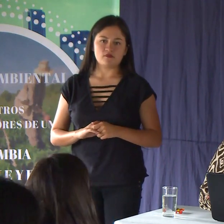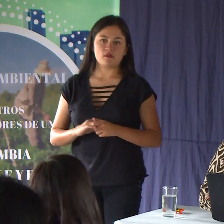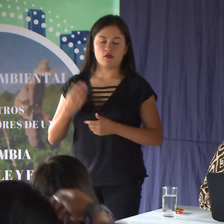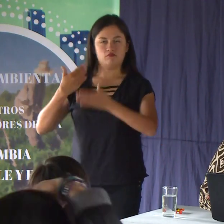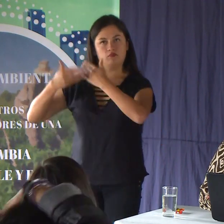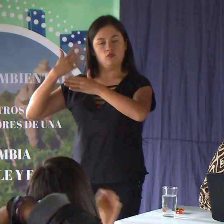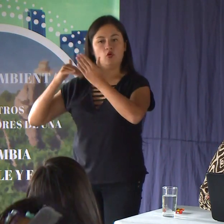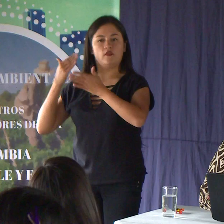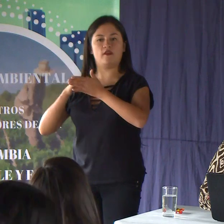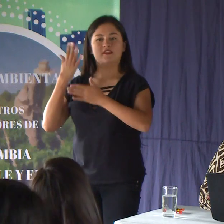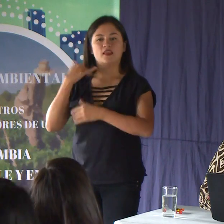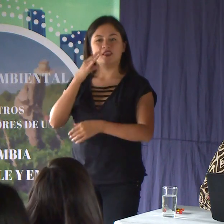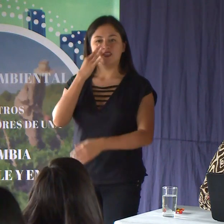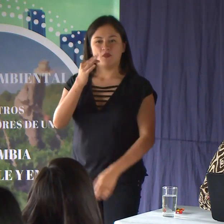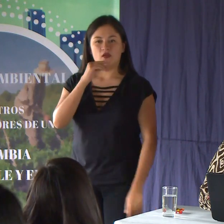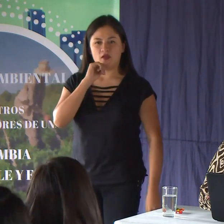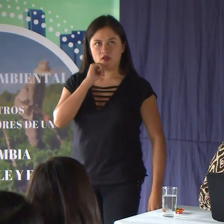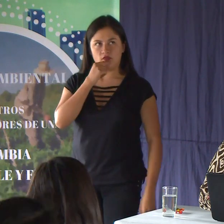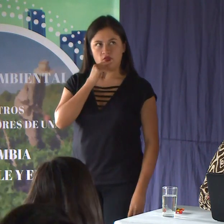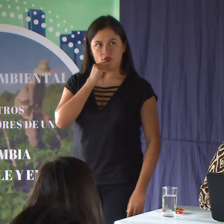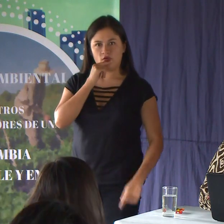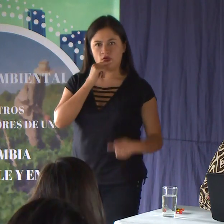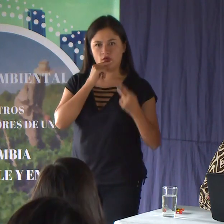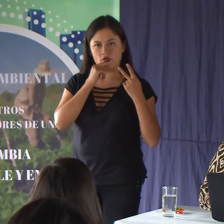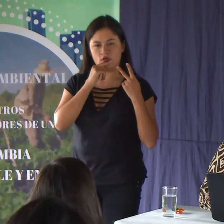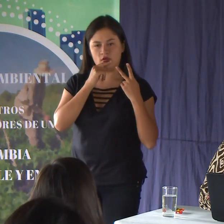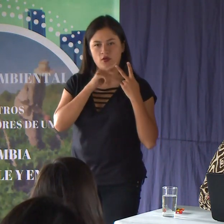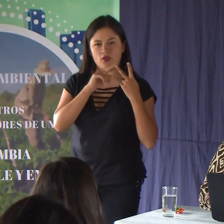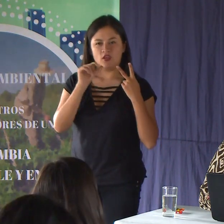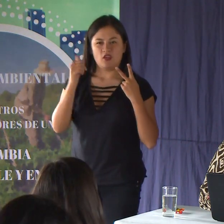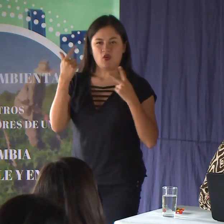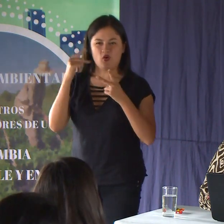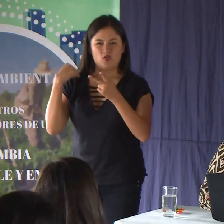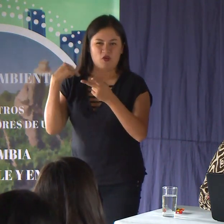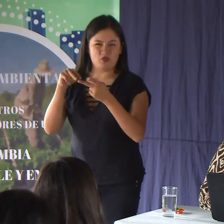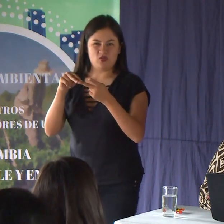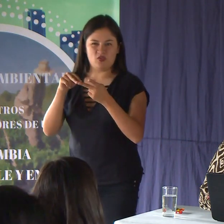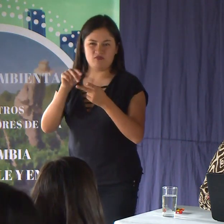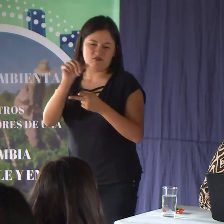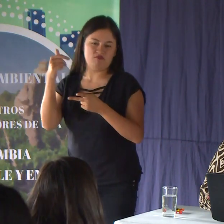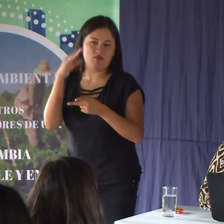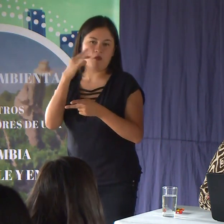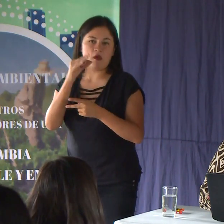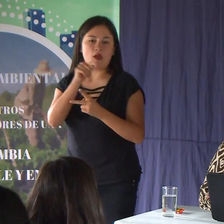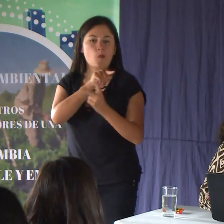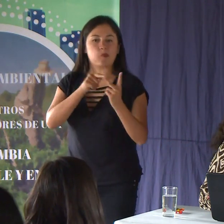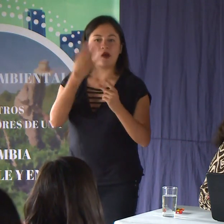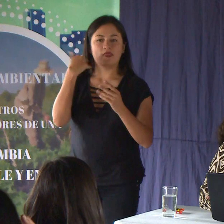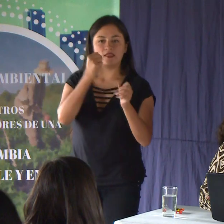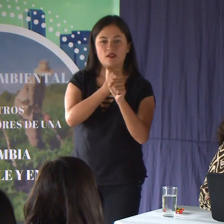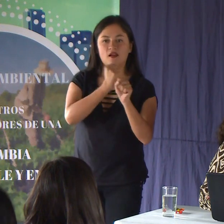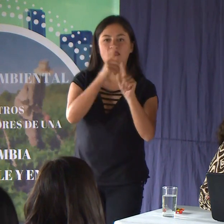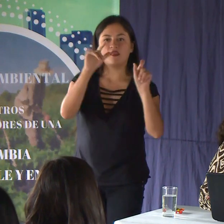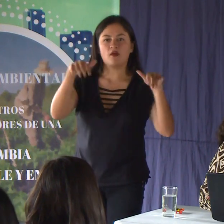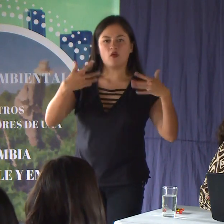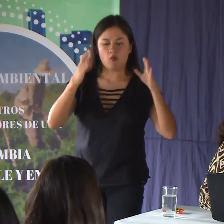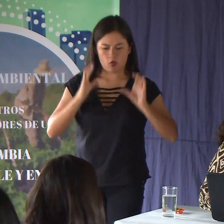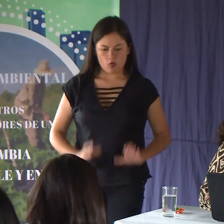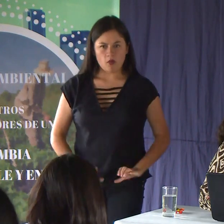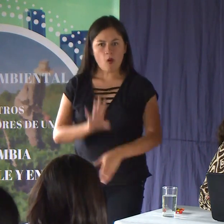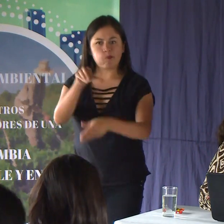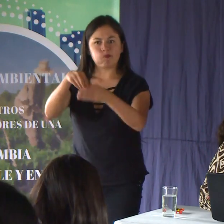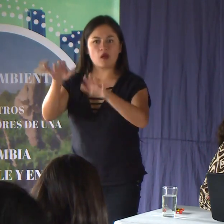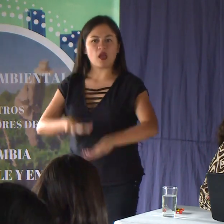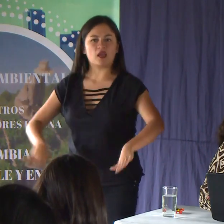que Michel Foucault lo hace, o Deleuze, que son algunos autores que he venido trabajando, en términos de esos cuerpos que están allí